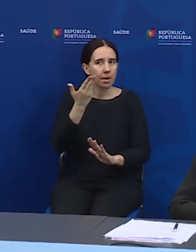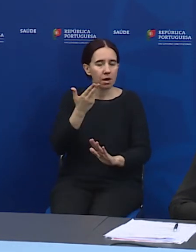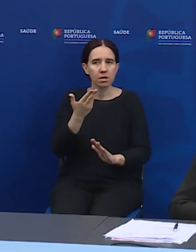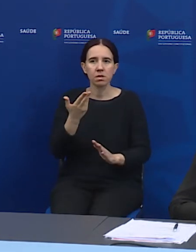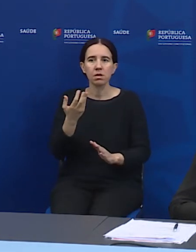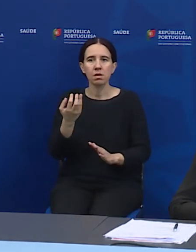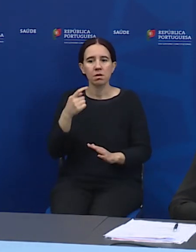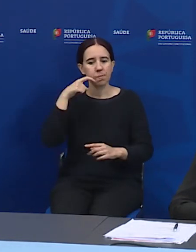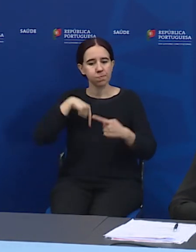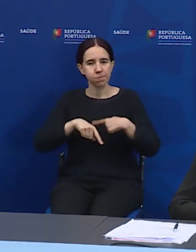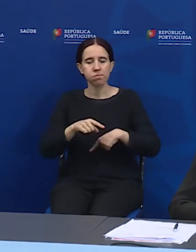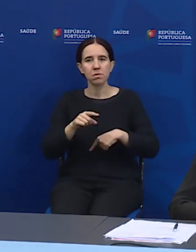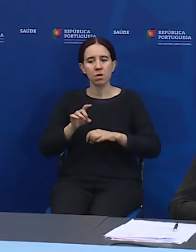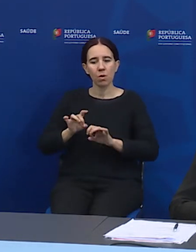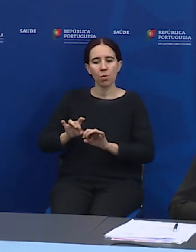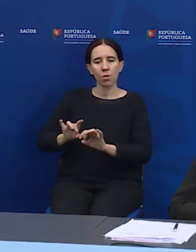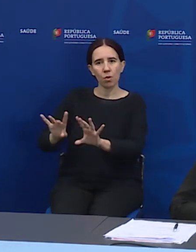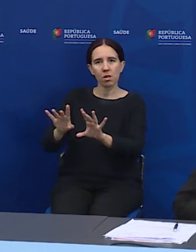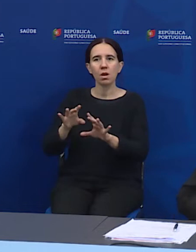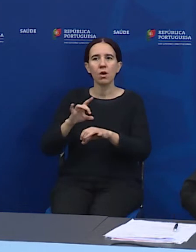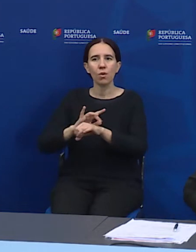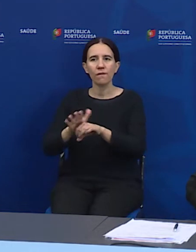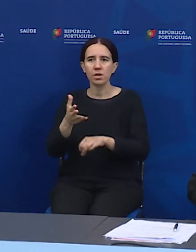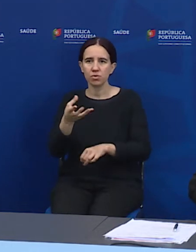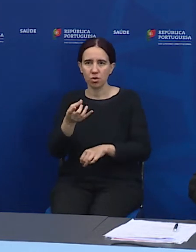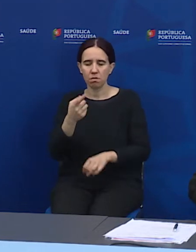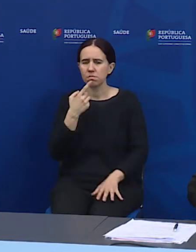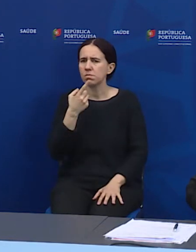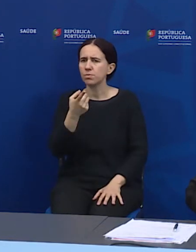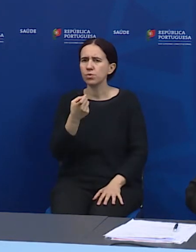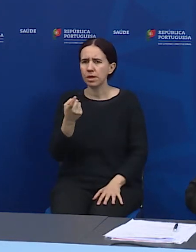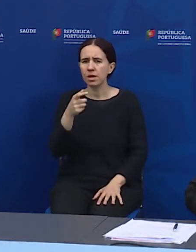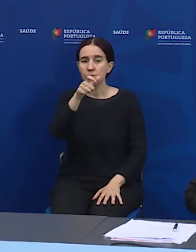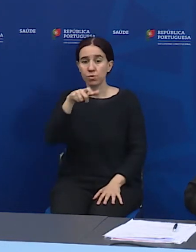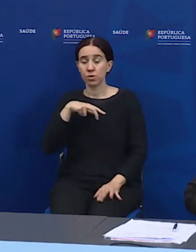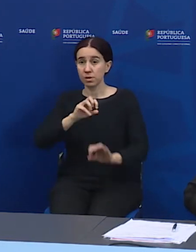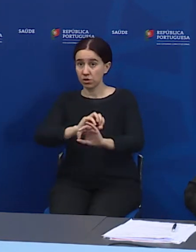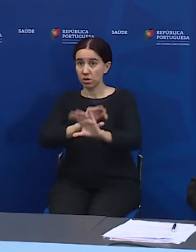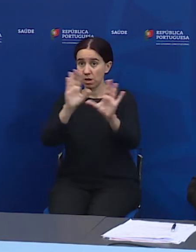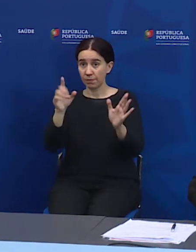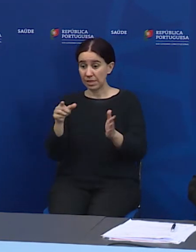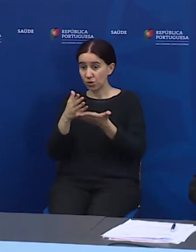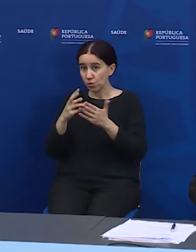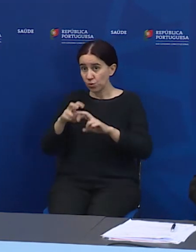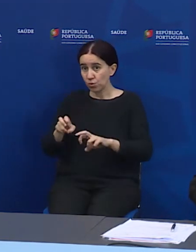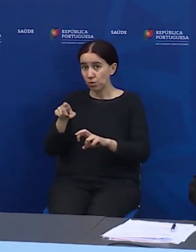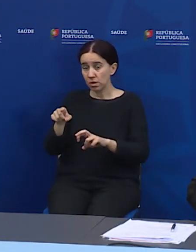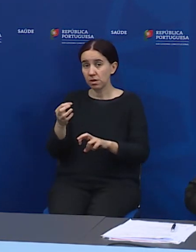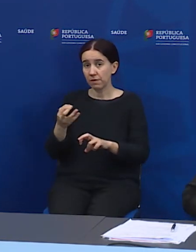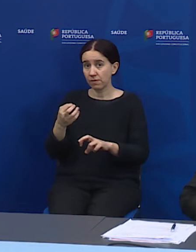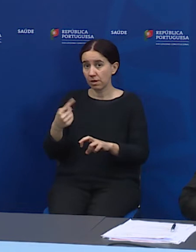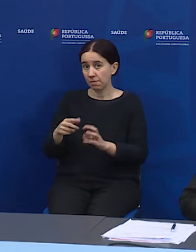e monetariamente contra a convide 19 à pergunta vai no sentido de esclarecer os portugueses se este estudo tem